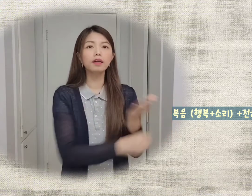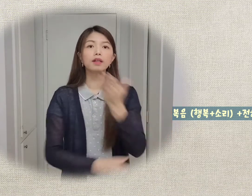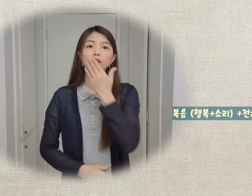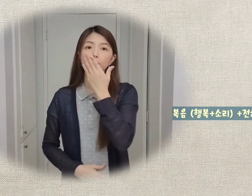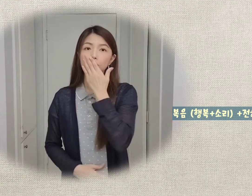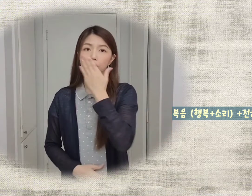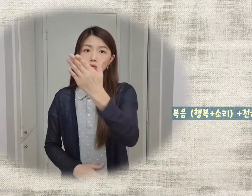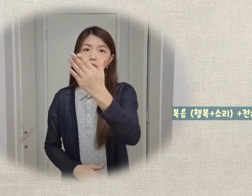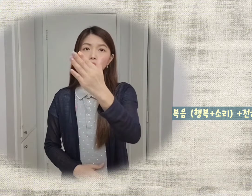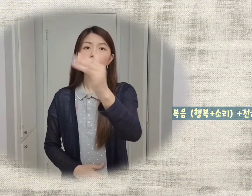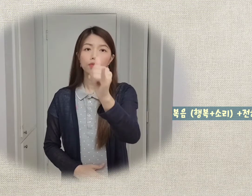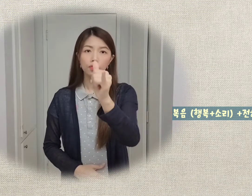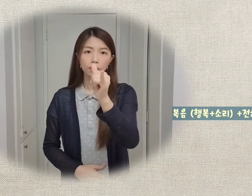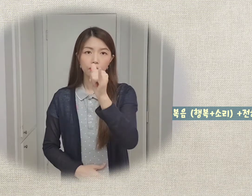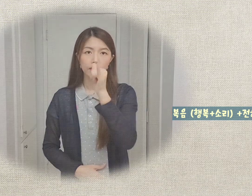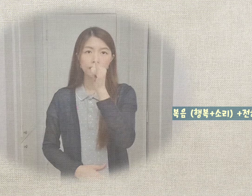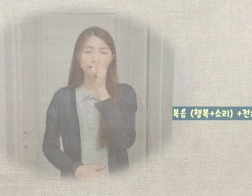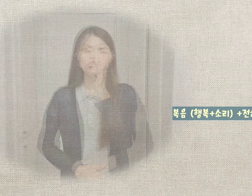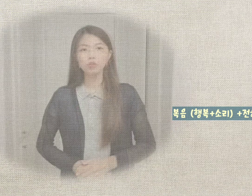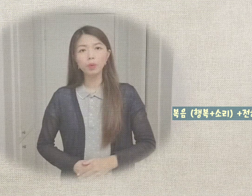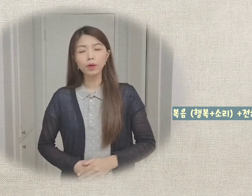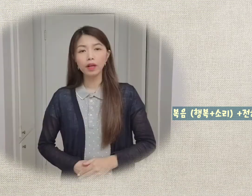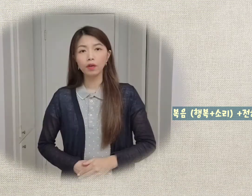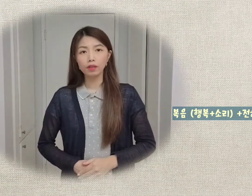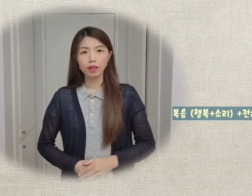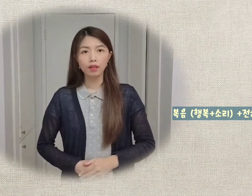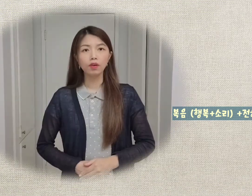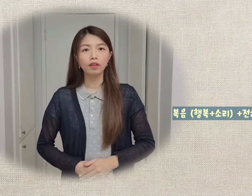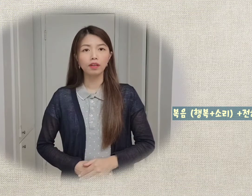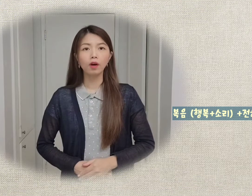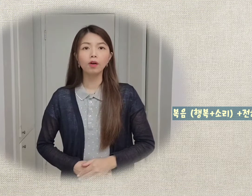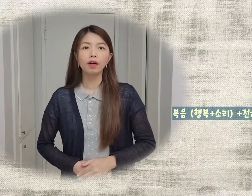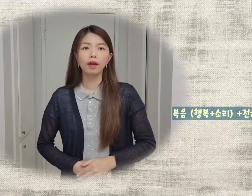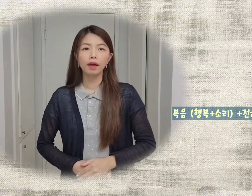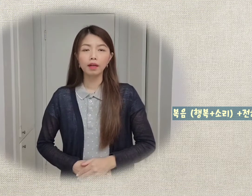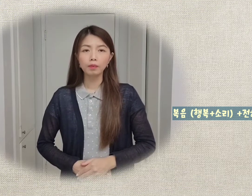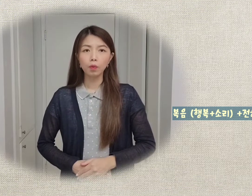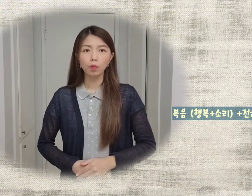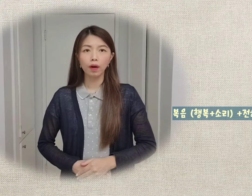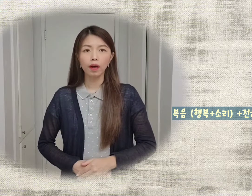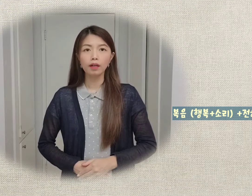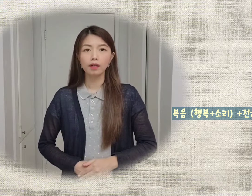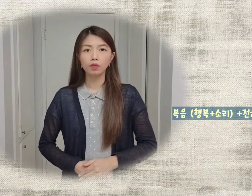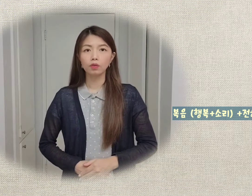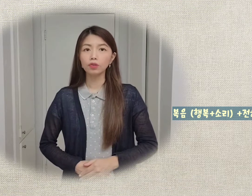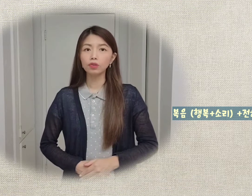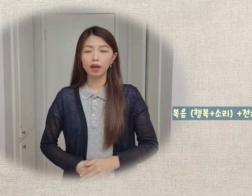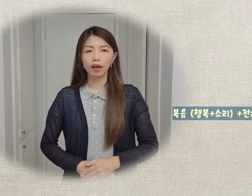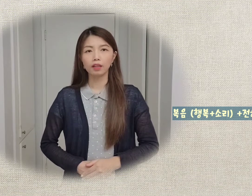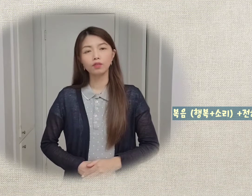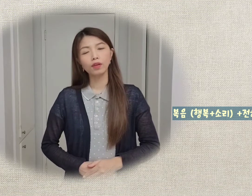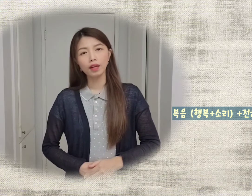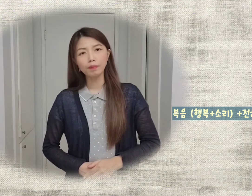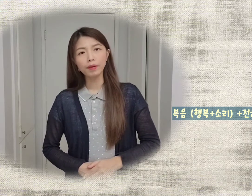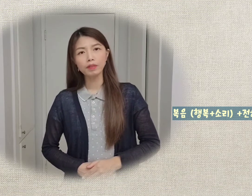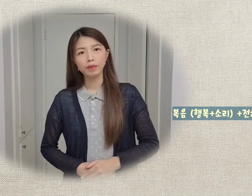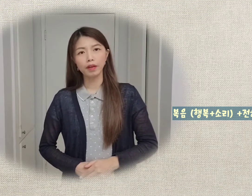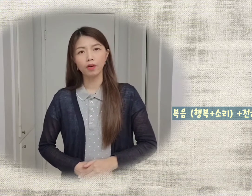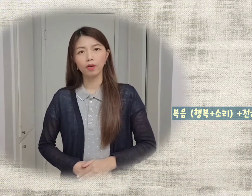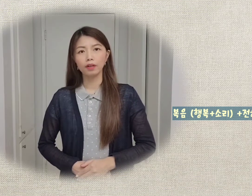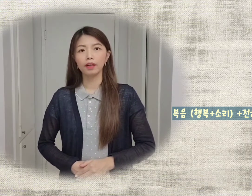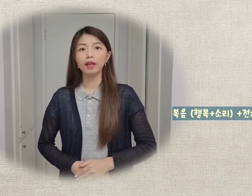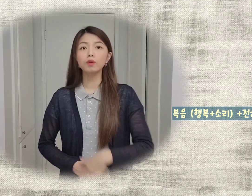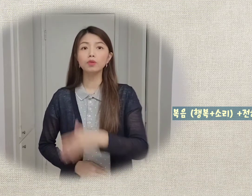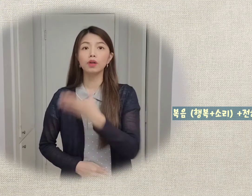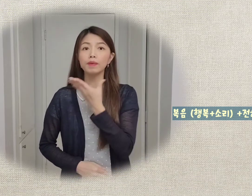전할 수 있는 축복이라고 하는 뜻의 수어는요, 행복과 그리고 축하 2개를 합하시면